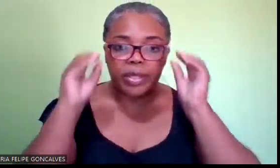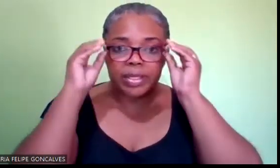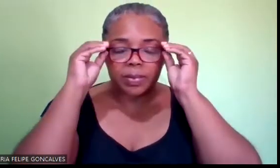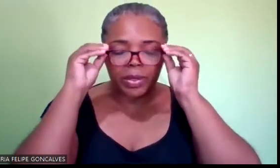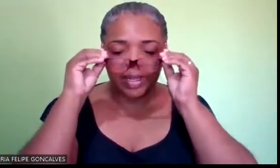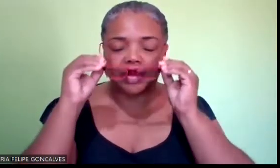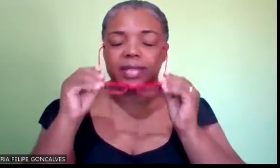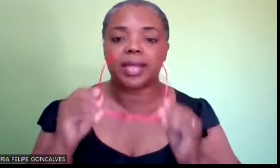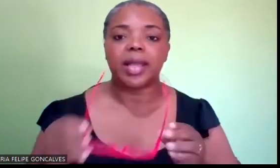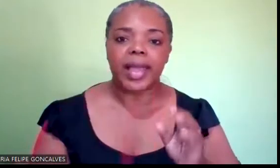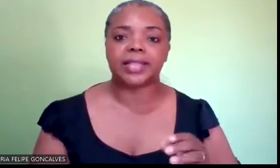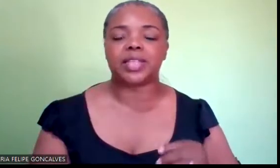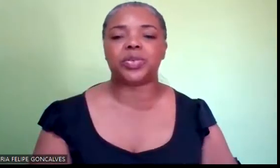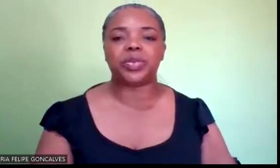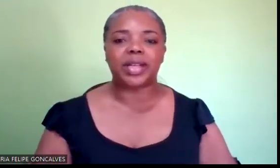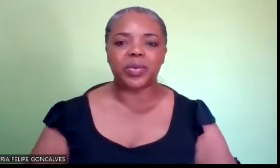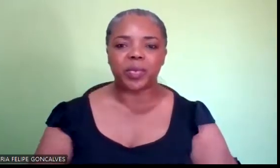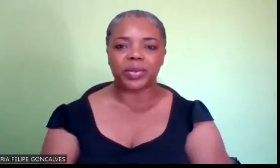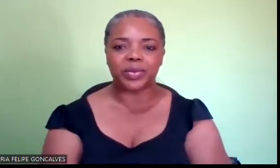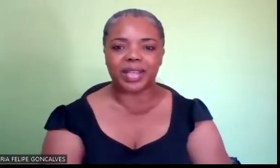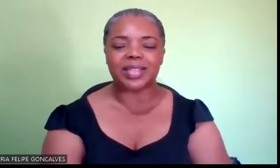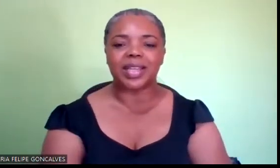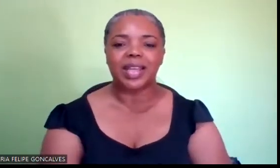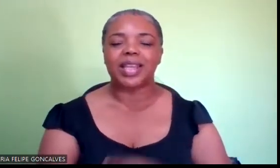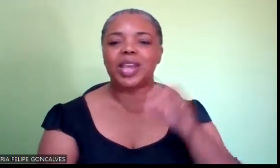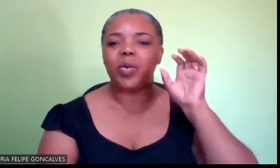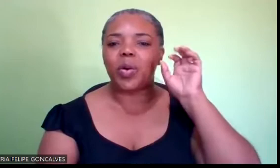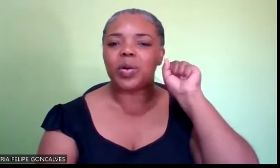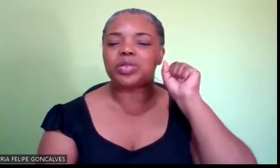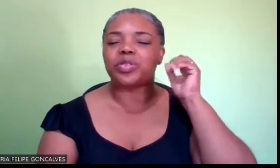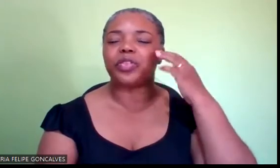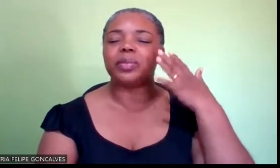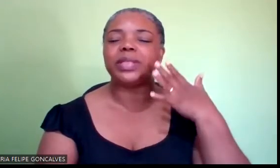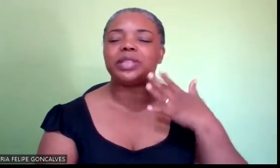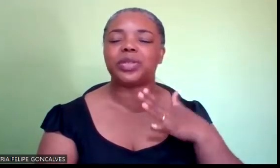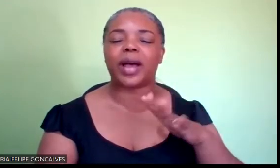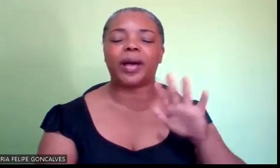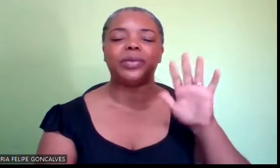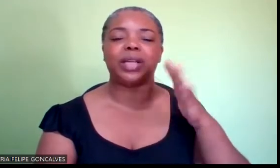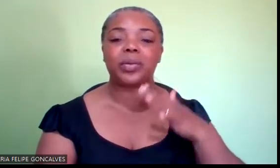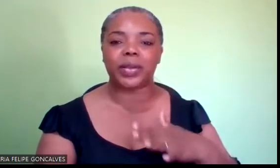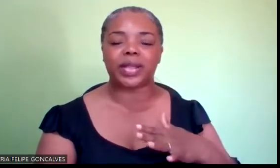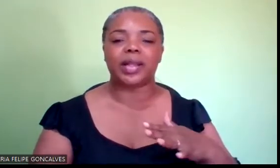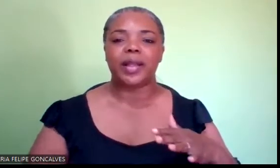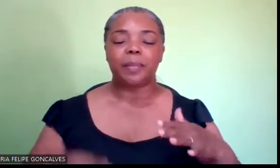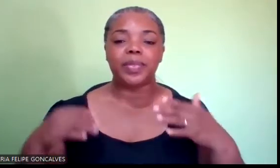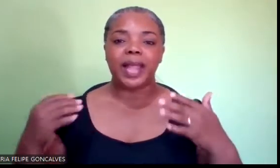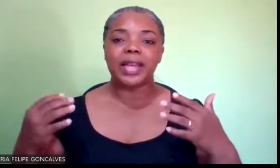muitas moradas. Essa é a estrutura da língua portuguesa, que eu ouço de forma natural, tranquila. Na língua